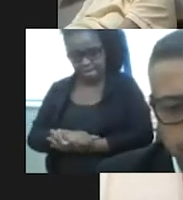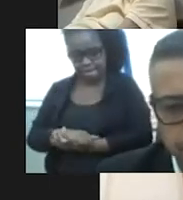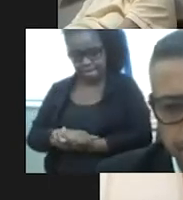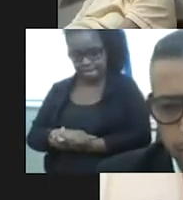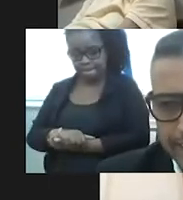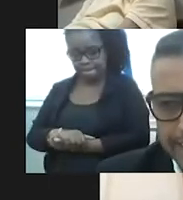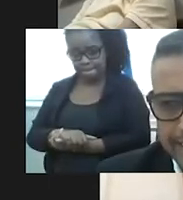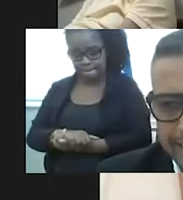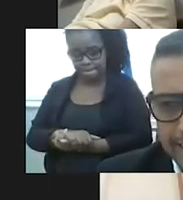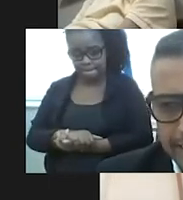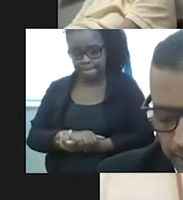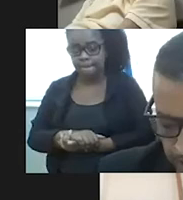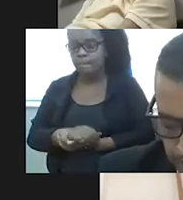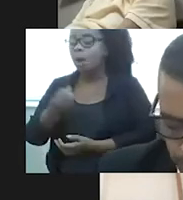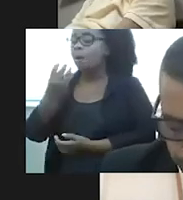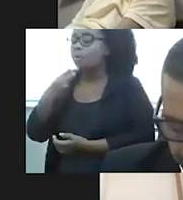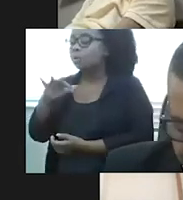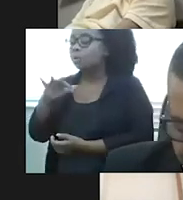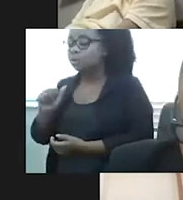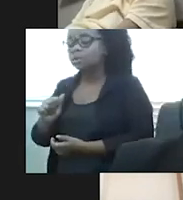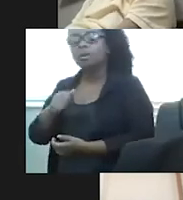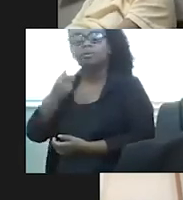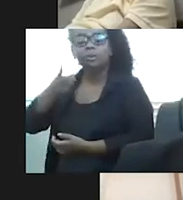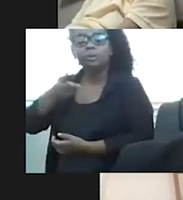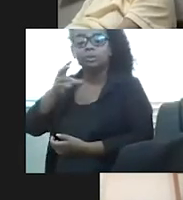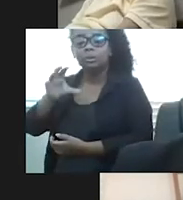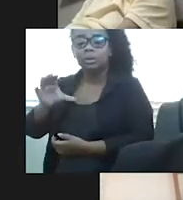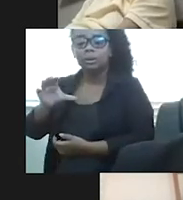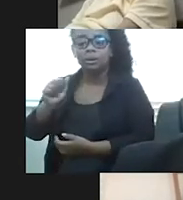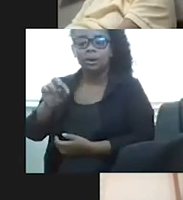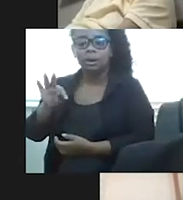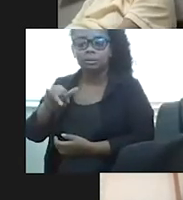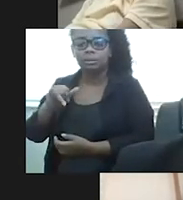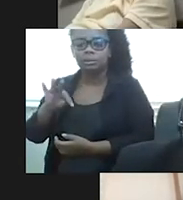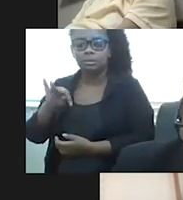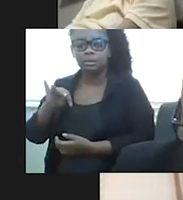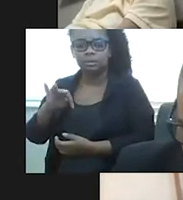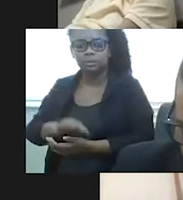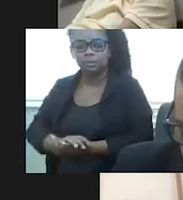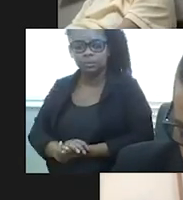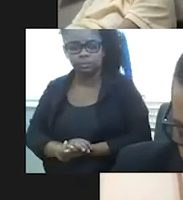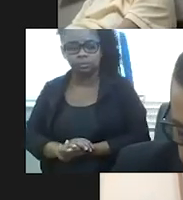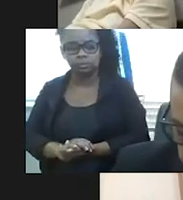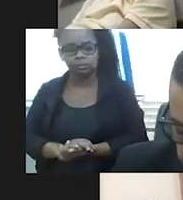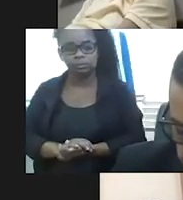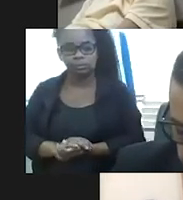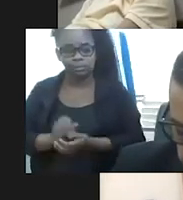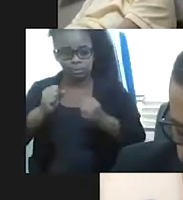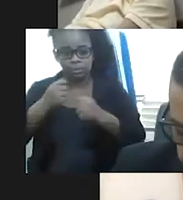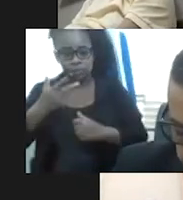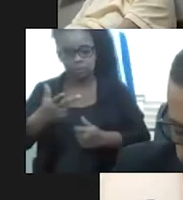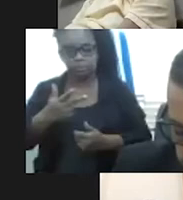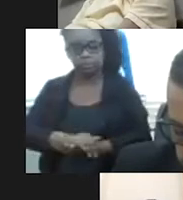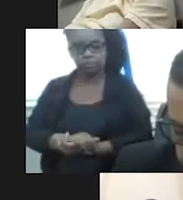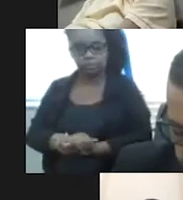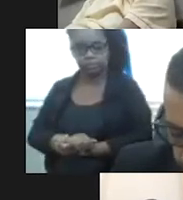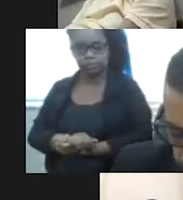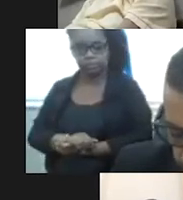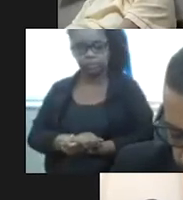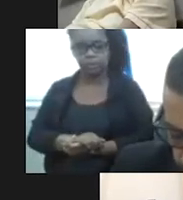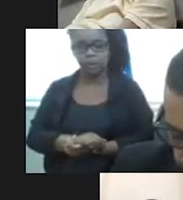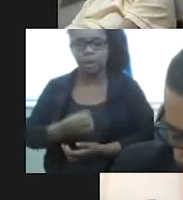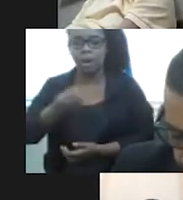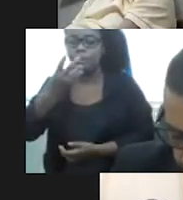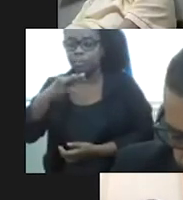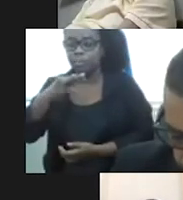Bom dia, vereador Catite. Com a palavra, Vossa Excelência. Bom dia a todos, bom dia,